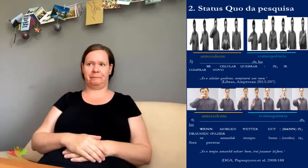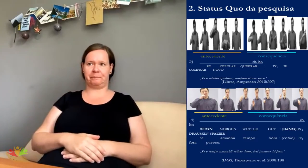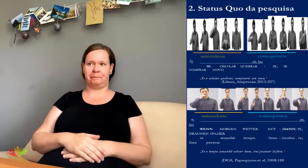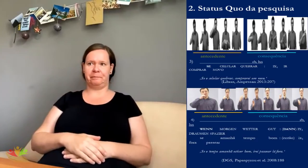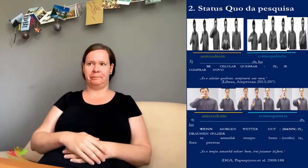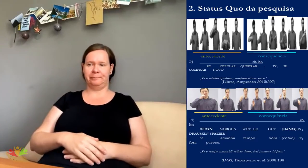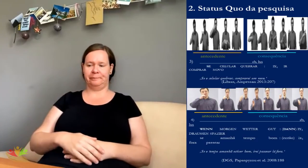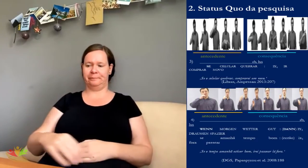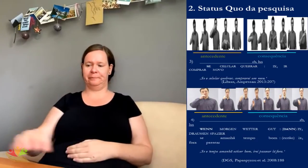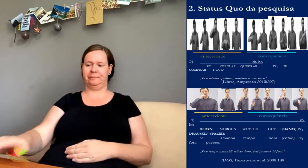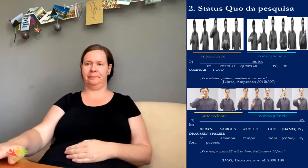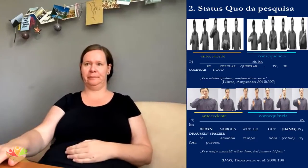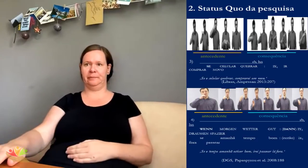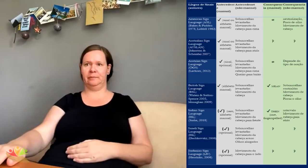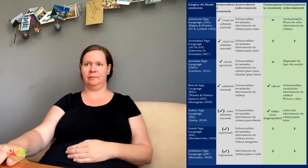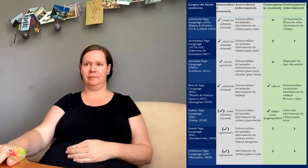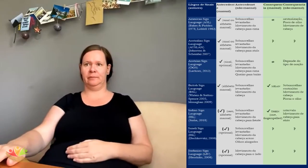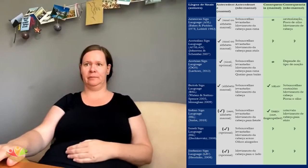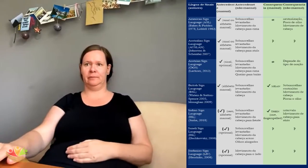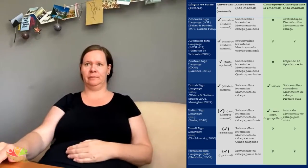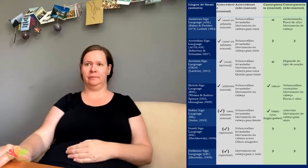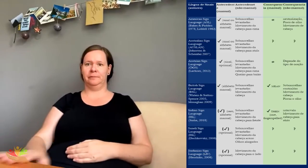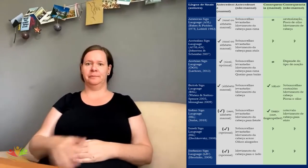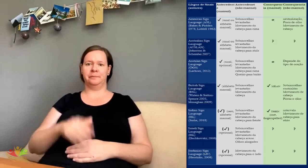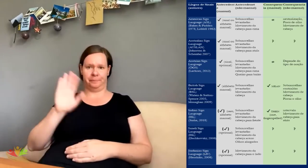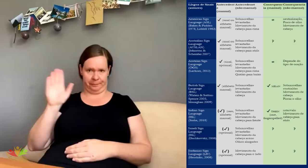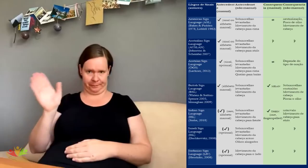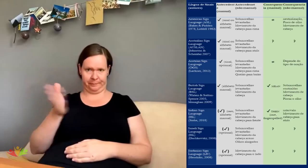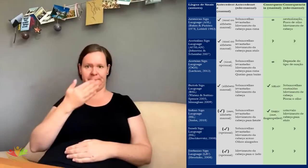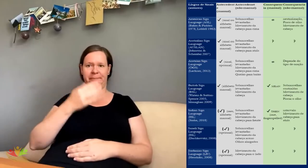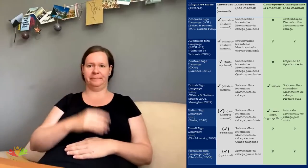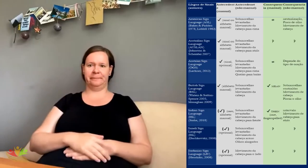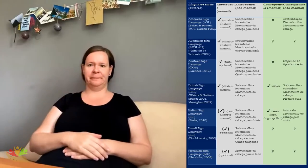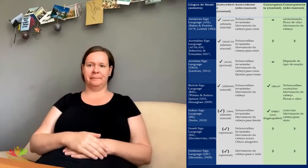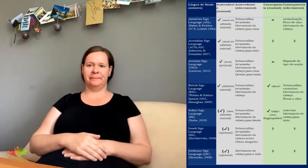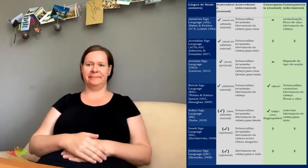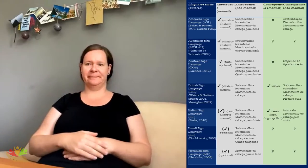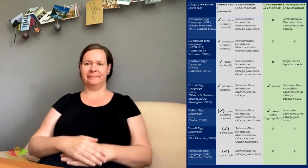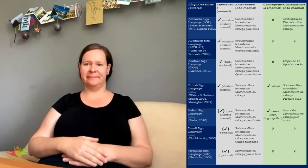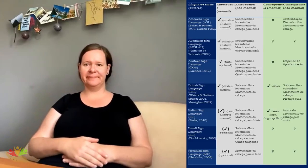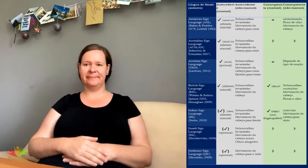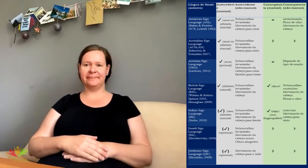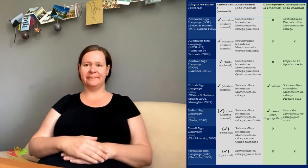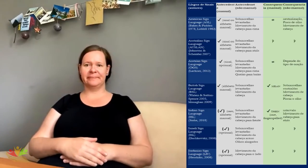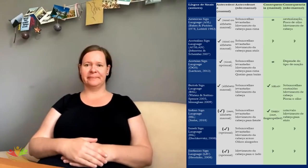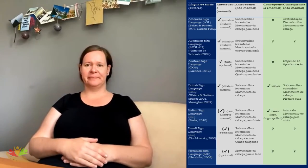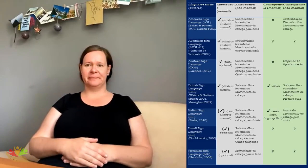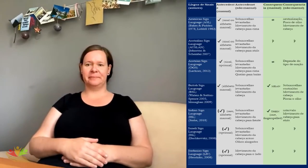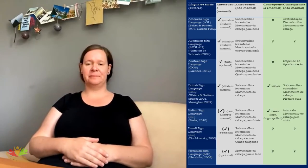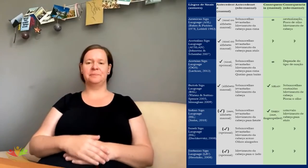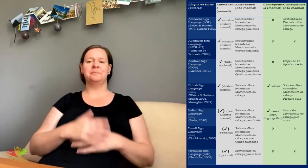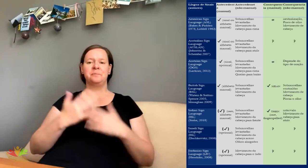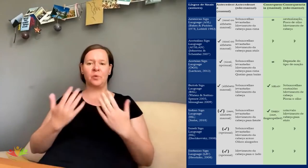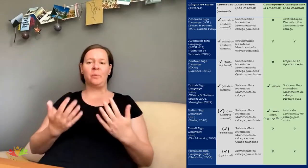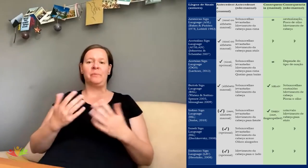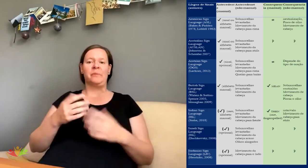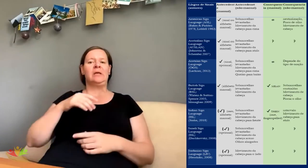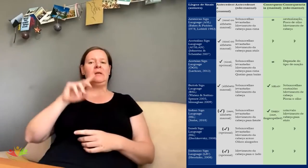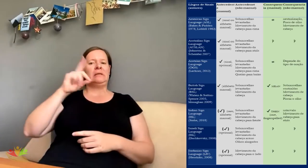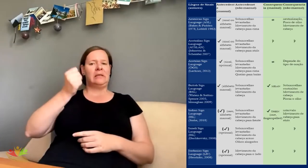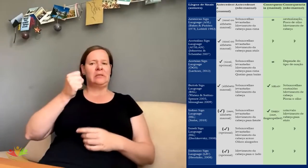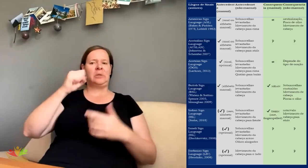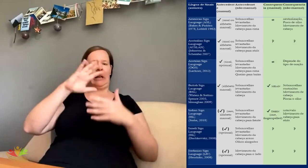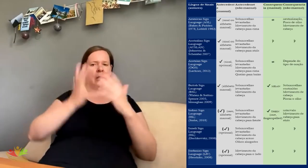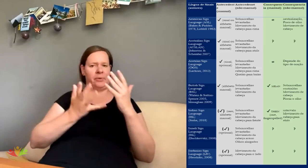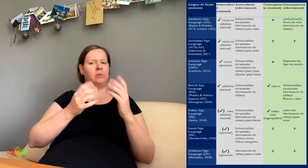essa relação antecedente. Então, isso está presente nas duas orações. Mas é só isso que a gente percebe olhando essas duas sentenças.